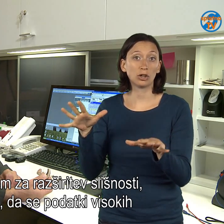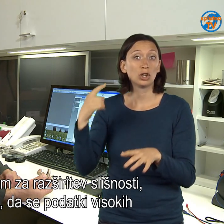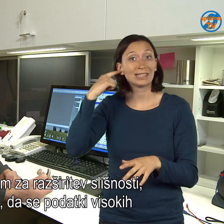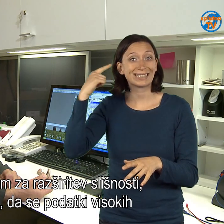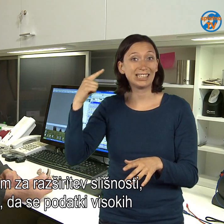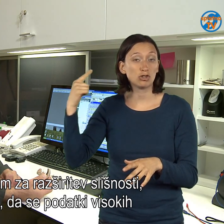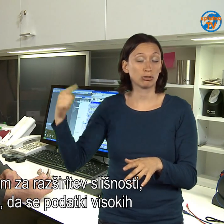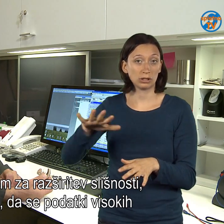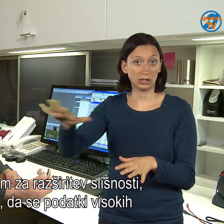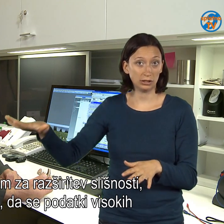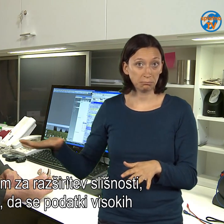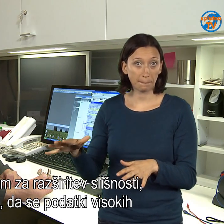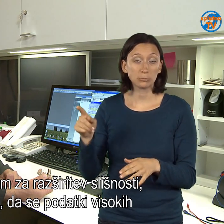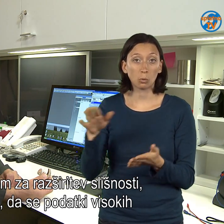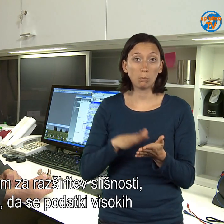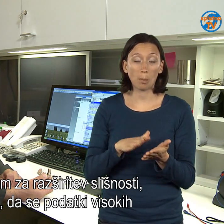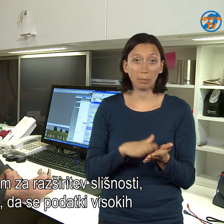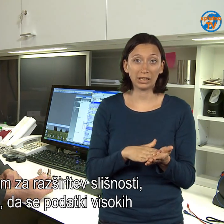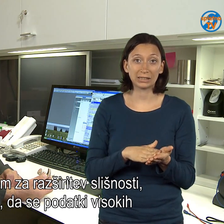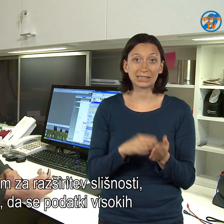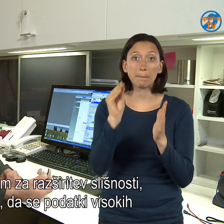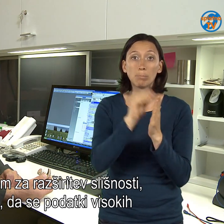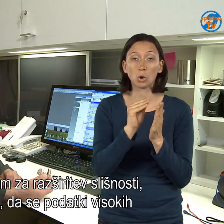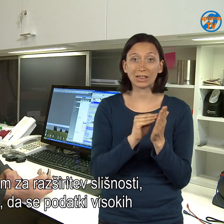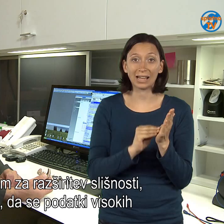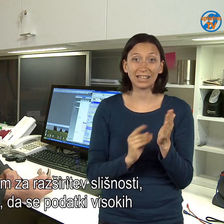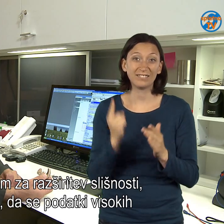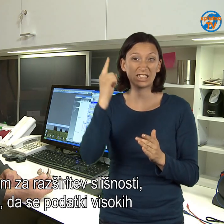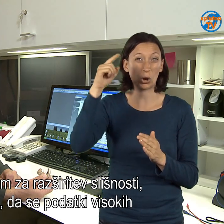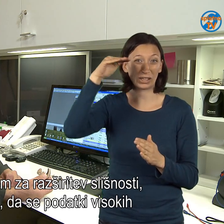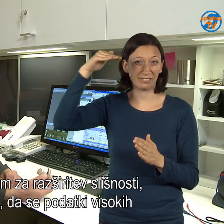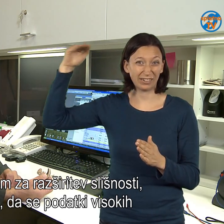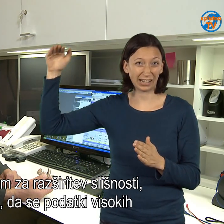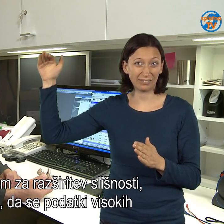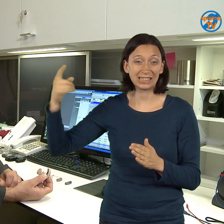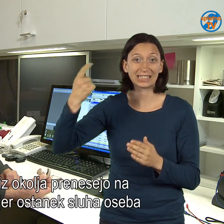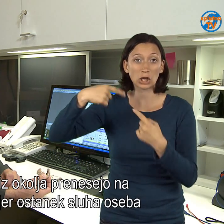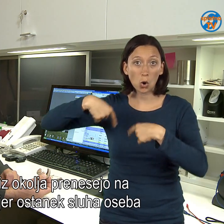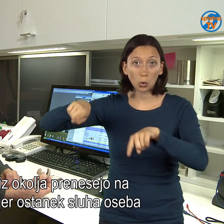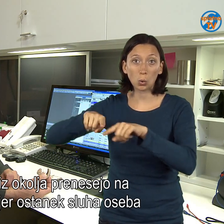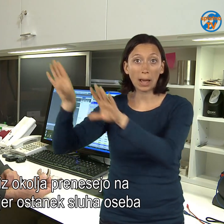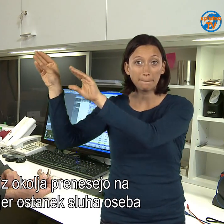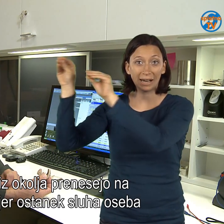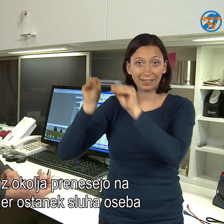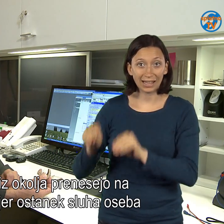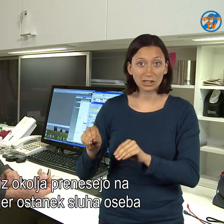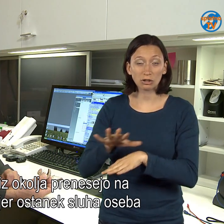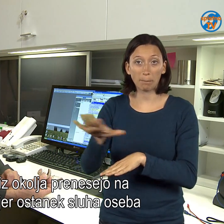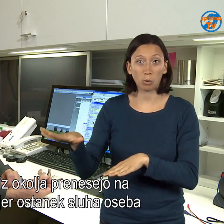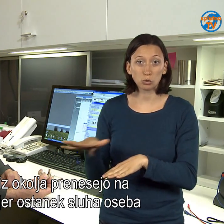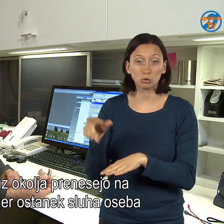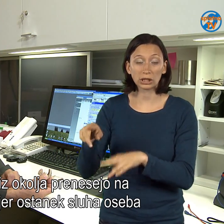razširitev slišnosti, to pomeni, da se podatki visokih frekvenc iz okolja prenesejo